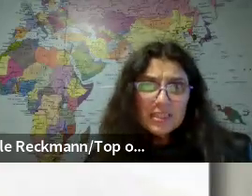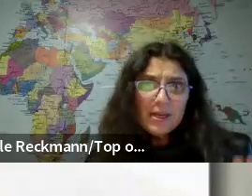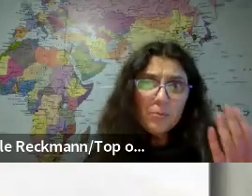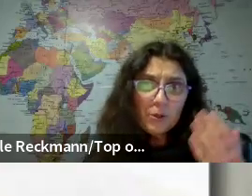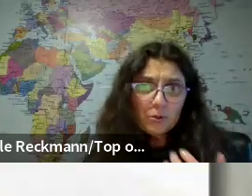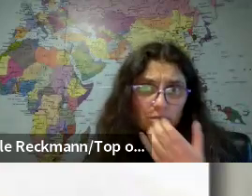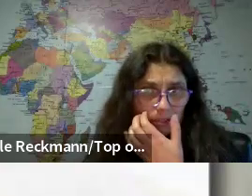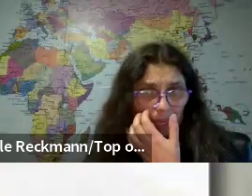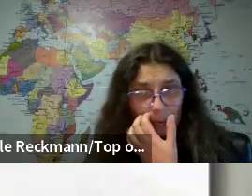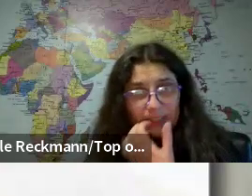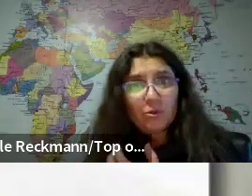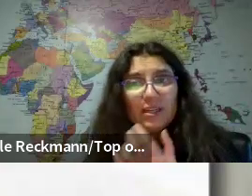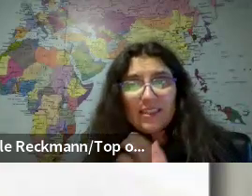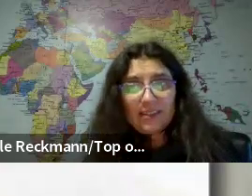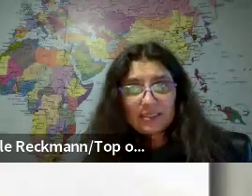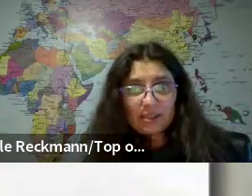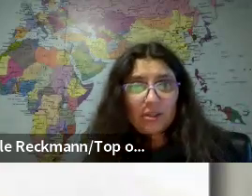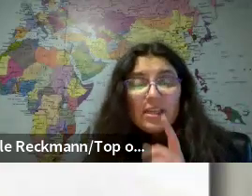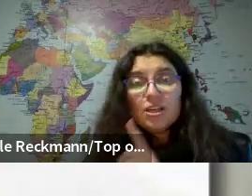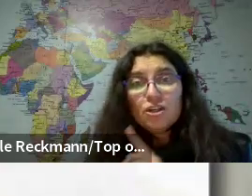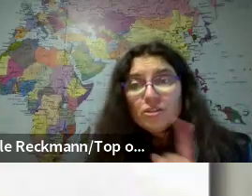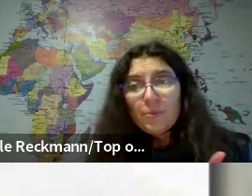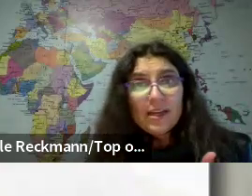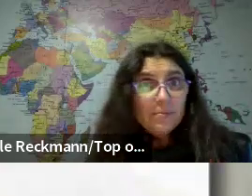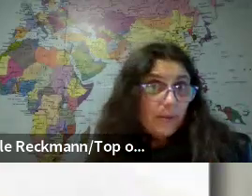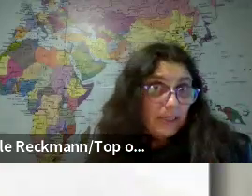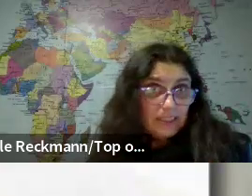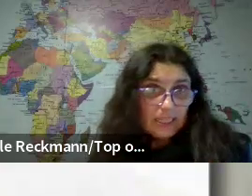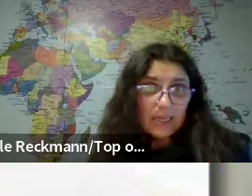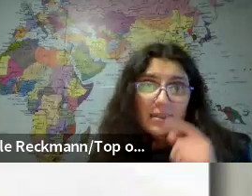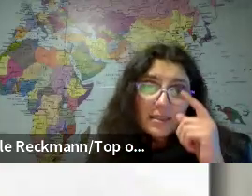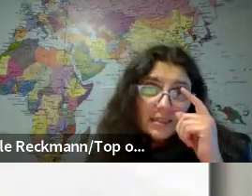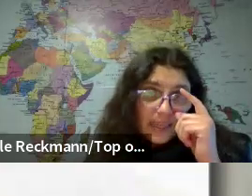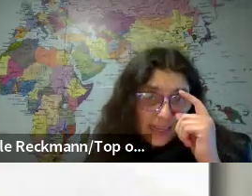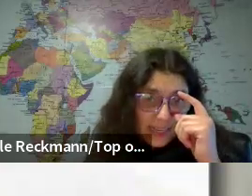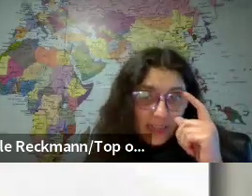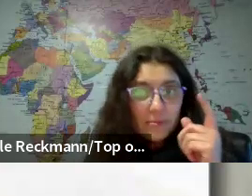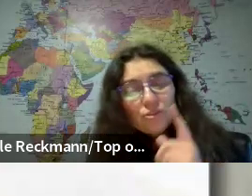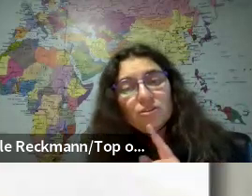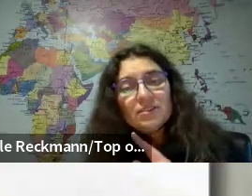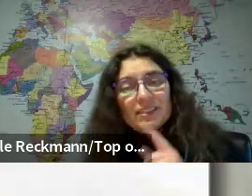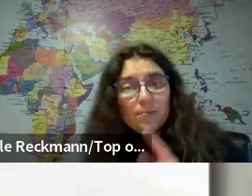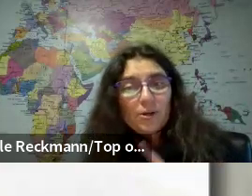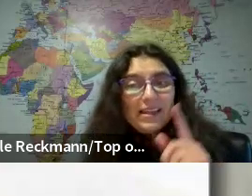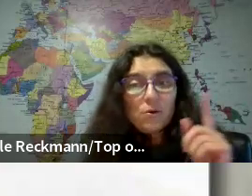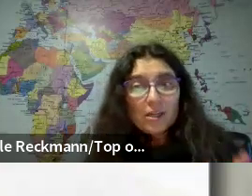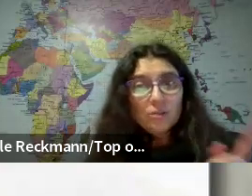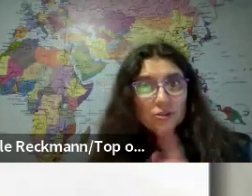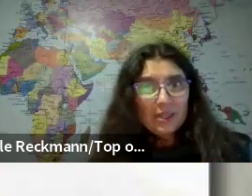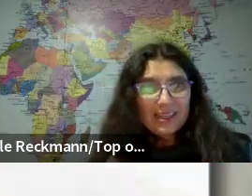que aproxima los productos a un ritmo establecido. No se pueden implementar sillas. En cada mesón se dispone de 4